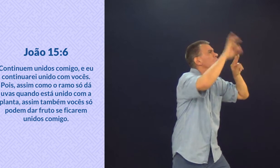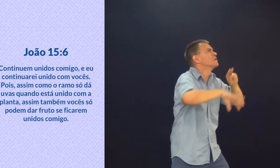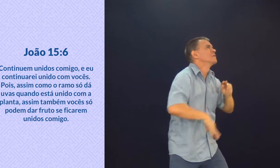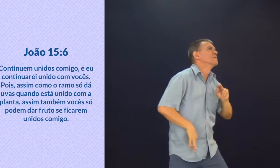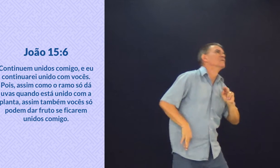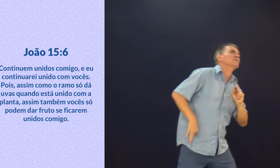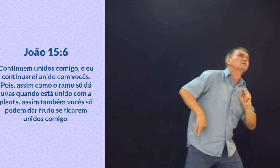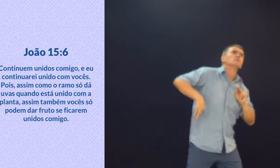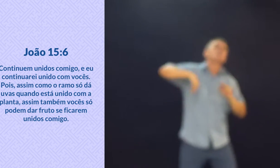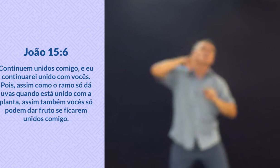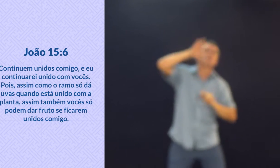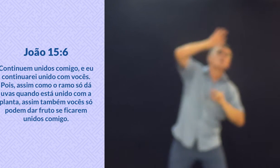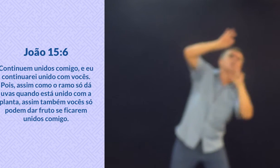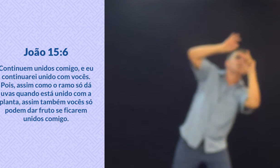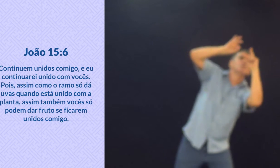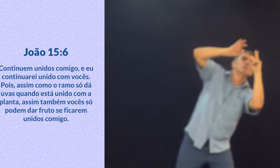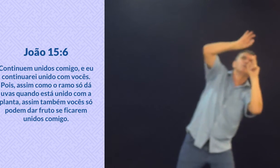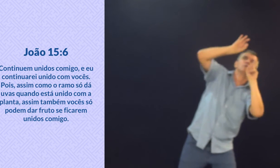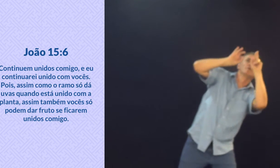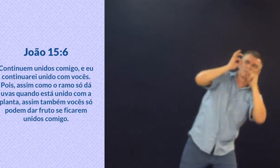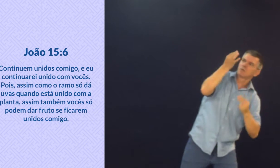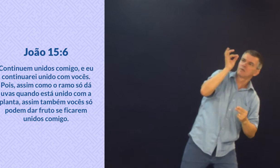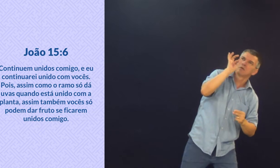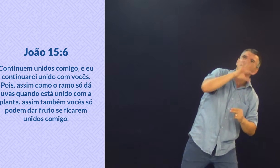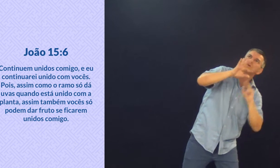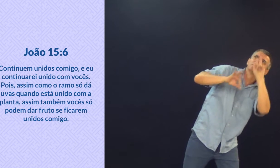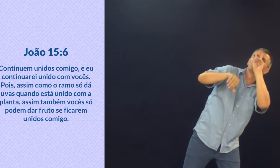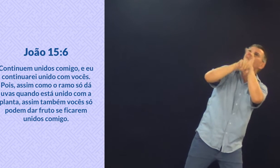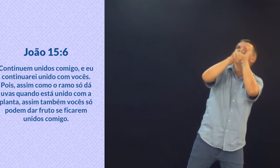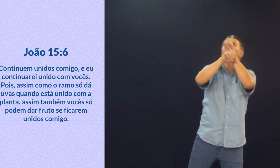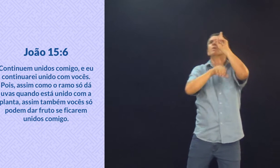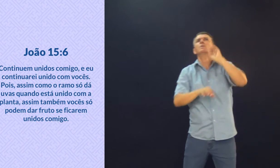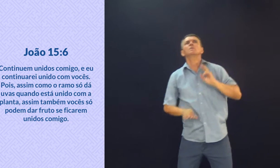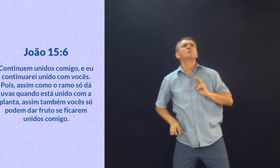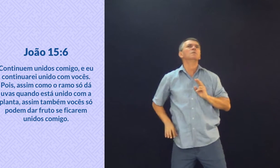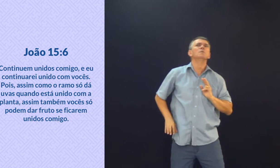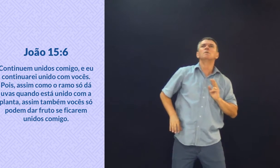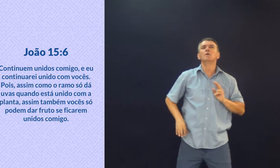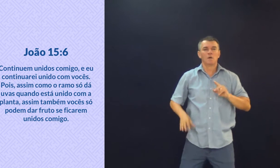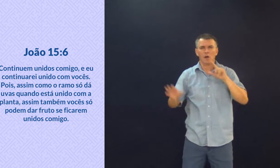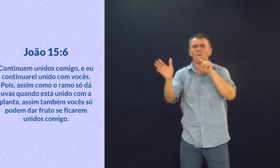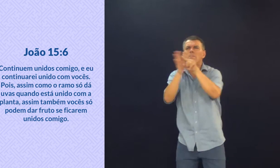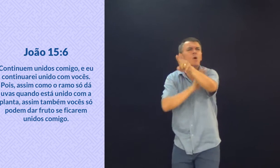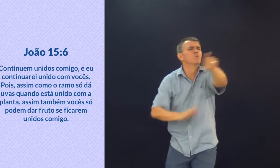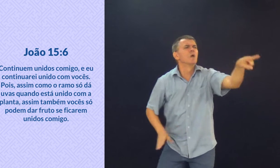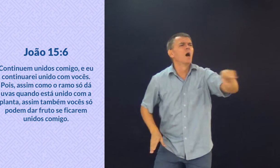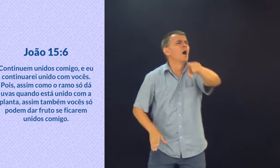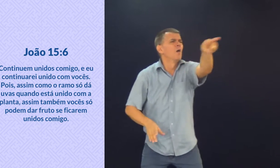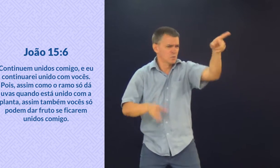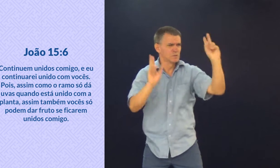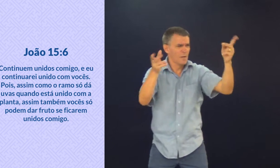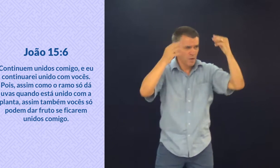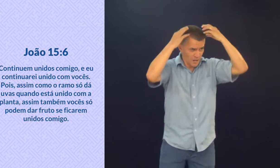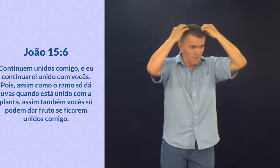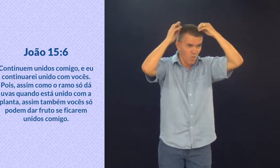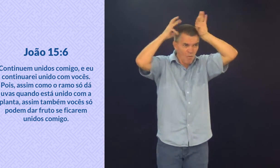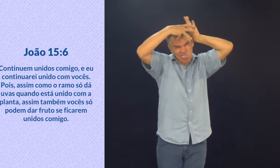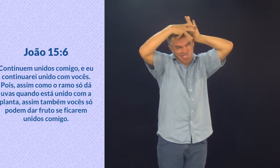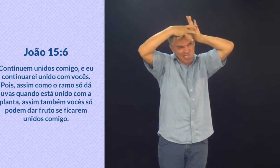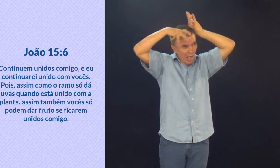começou a fazer a poda dos galhos cortou ali eu estou aqui quando a controlar a mesma coisa